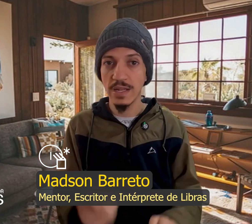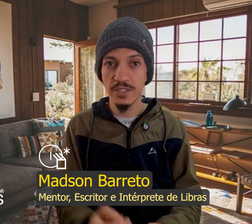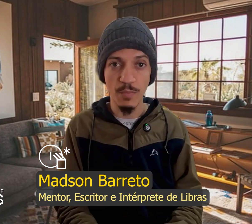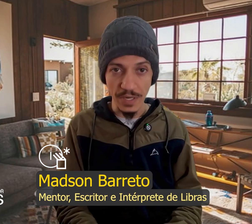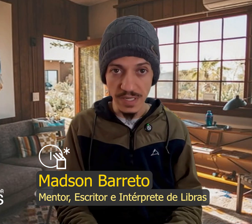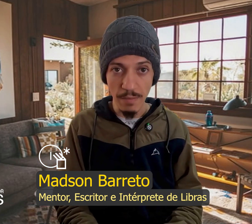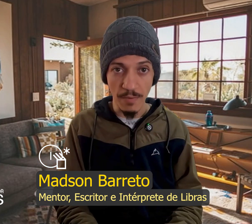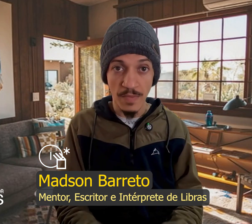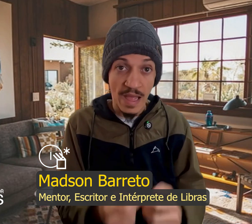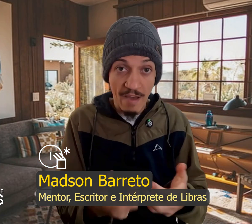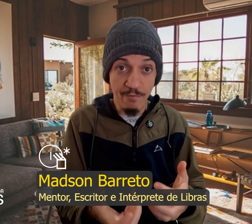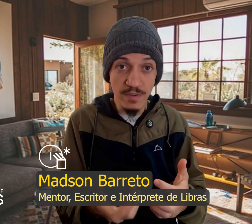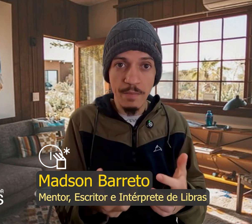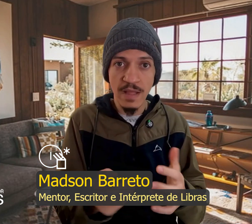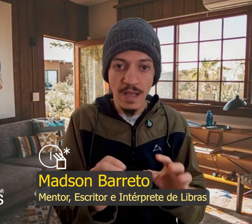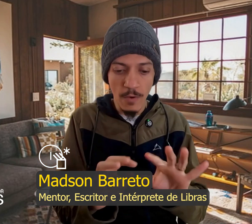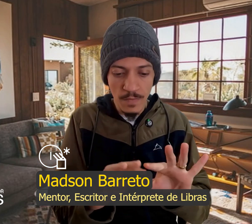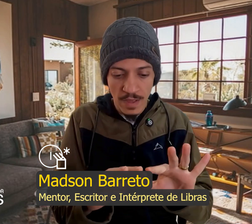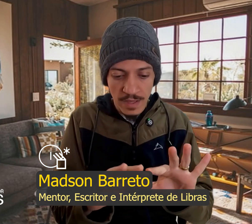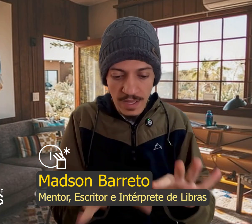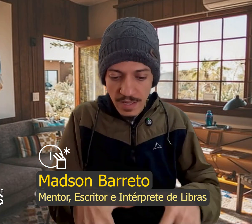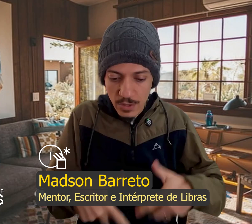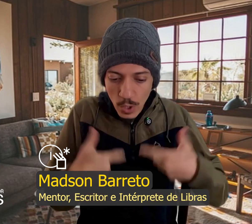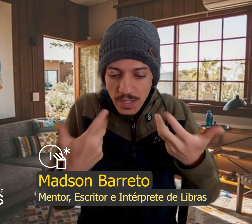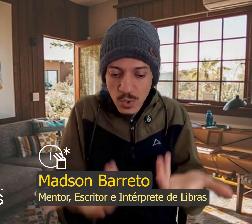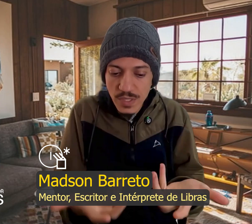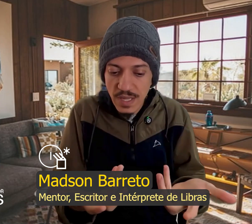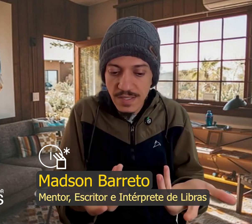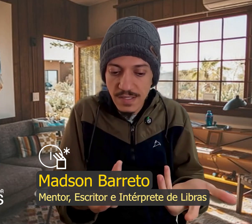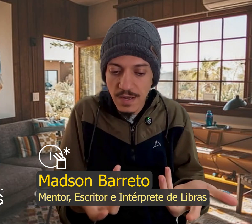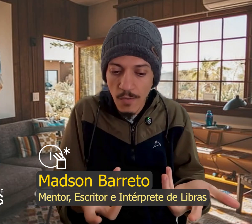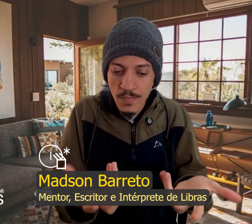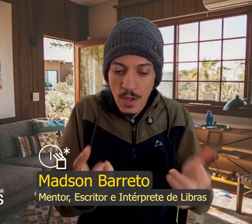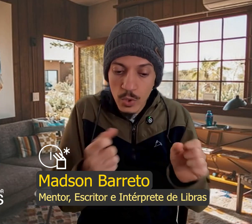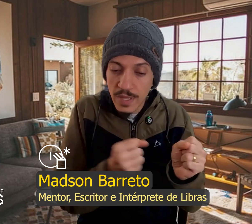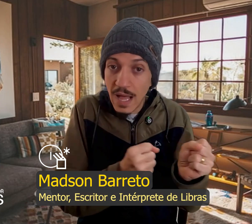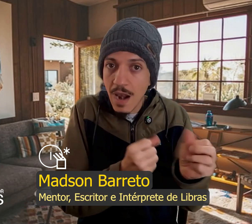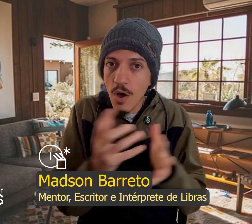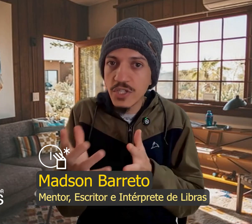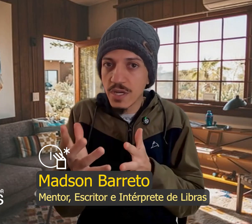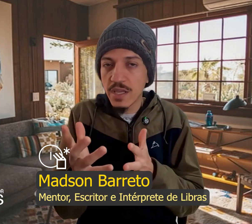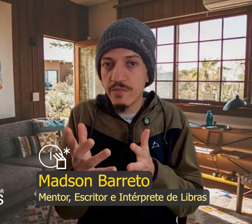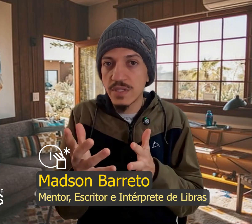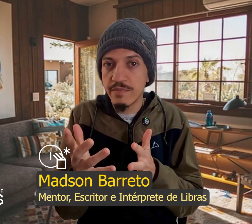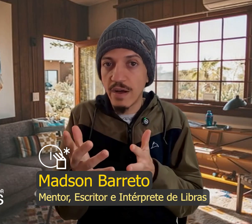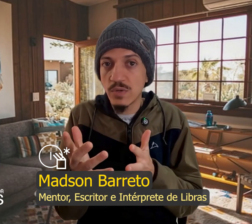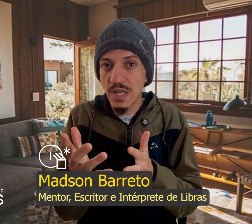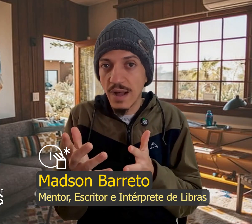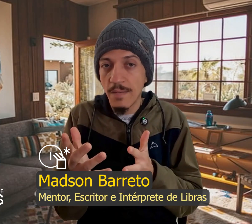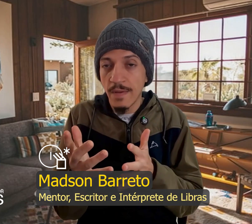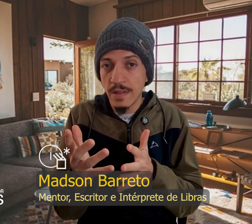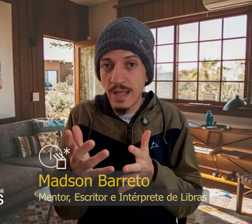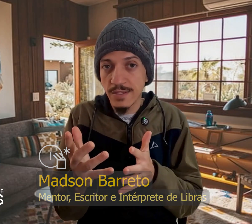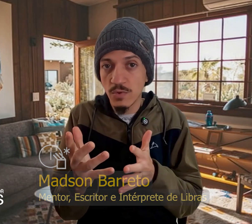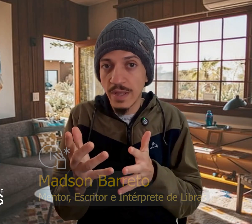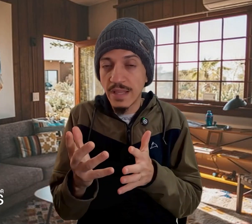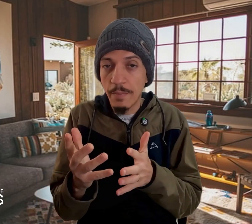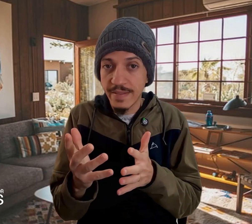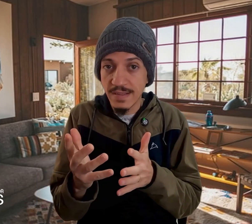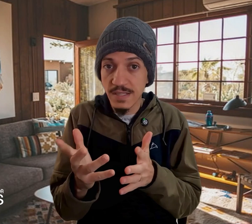por exemplo, é fundamental que toda a sua sinalização, toda a lógica que você vai usar da sua interpretação,